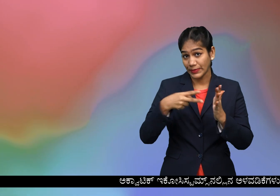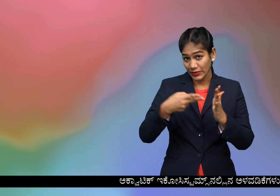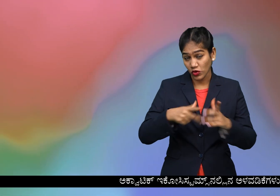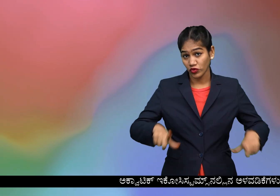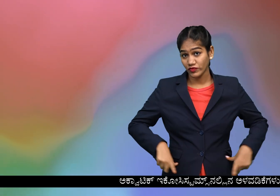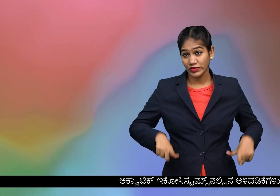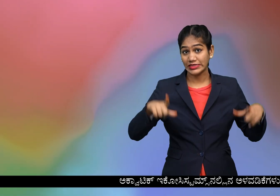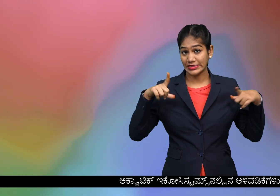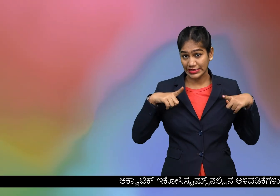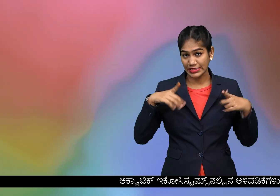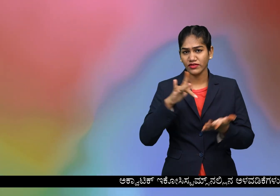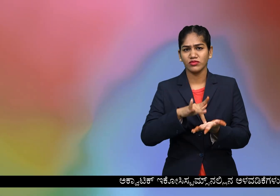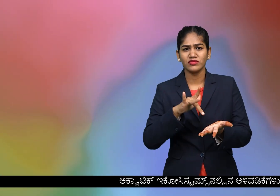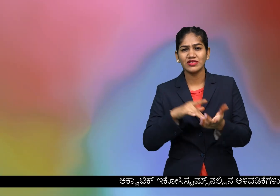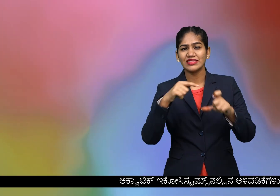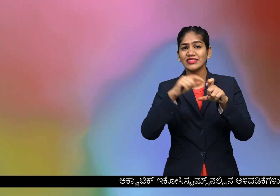ಇಕೋಸಿಸ್ಟಂನಲ್ಲಿ ಅಳವಡಿಕೆಗಳು.